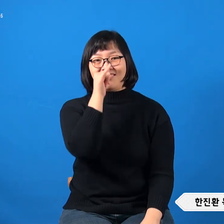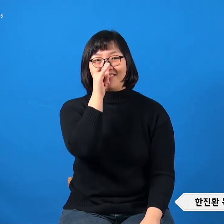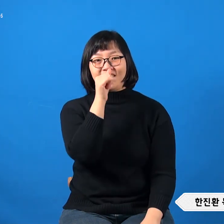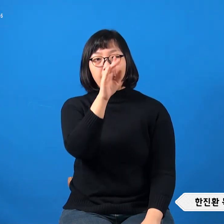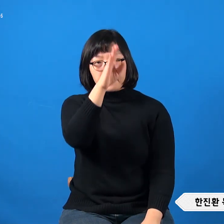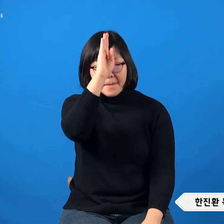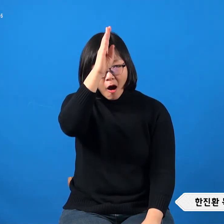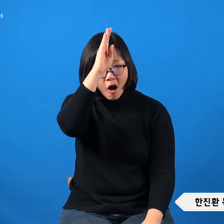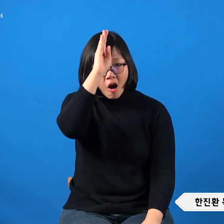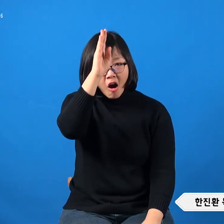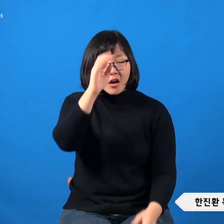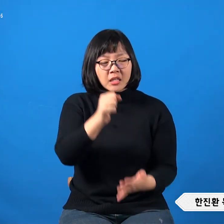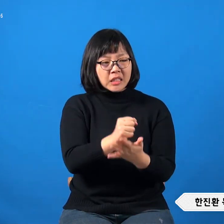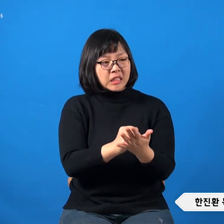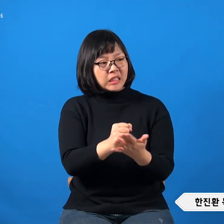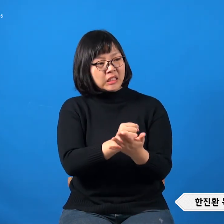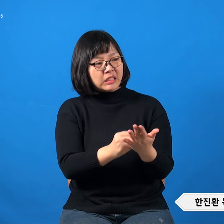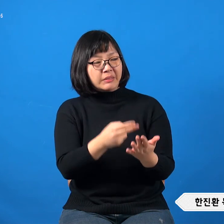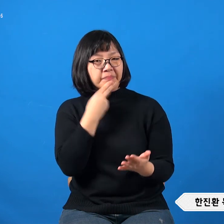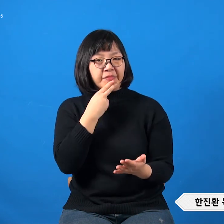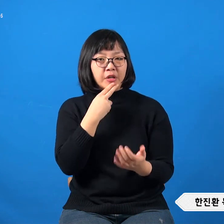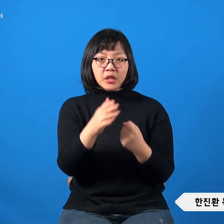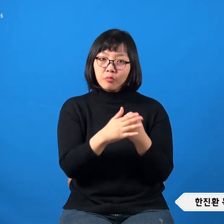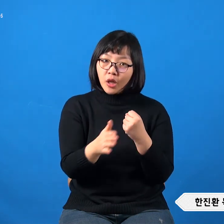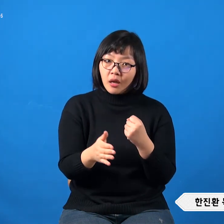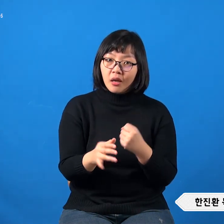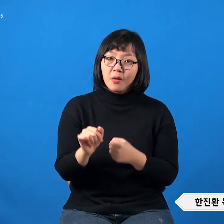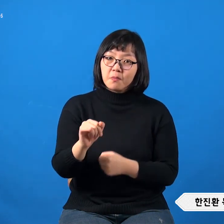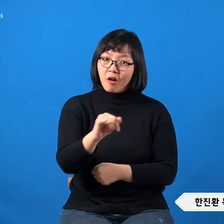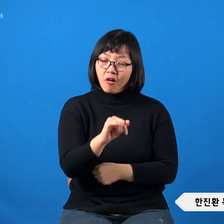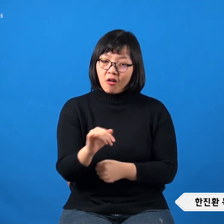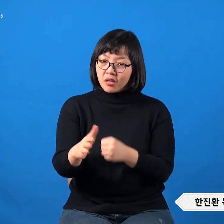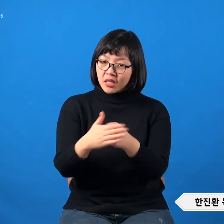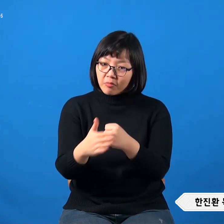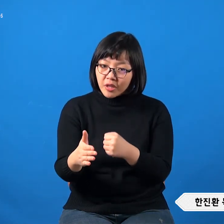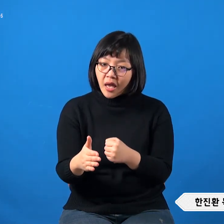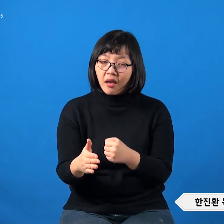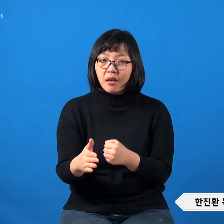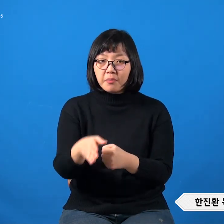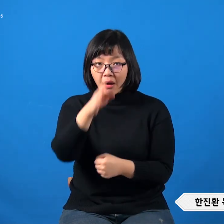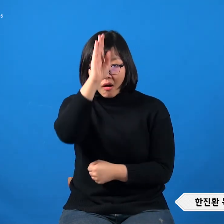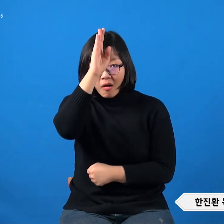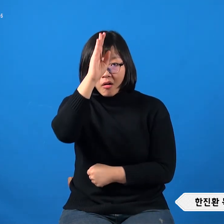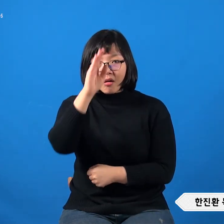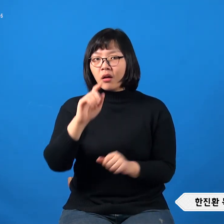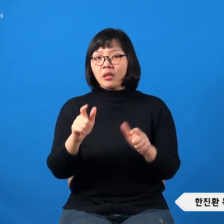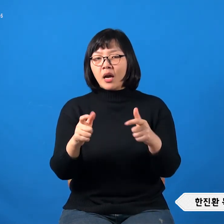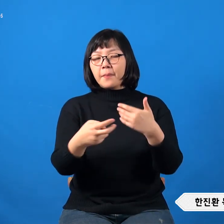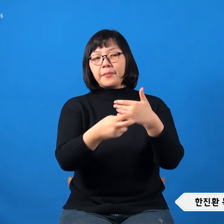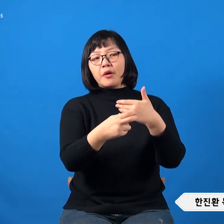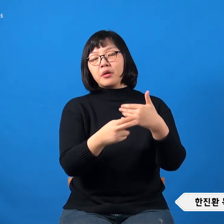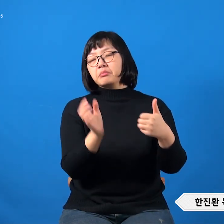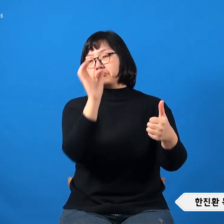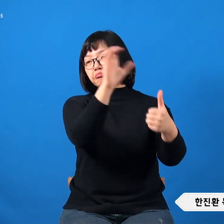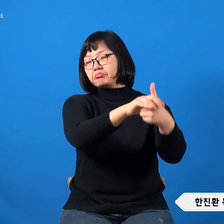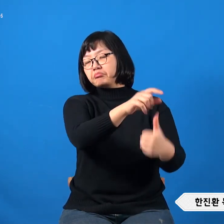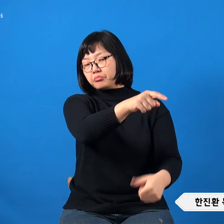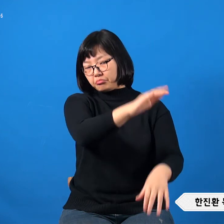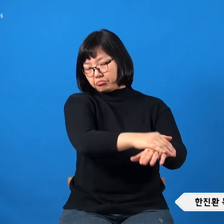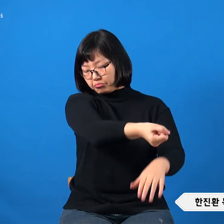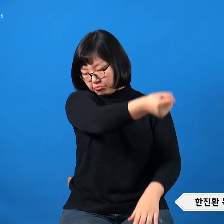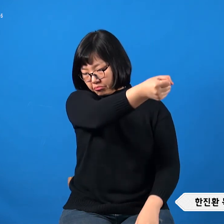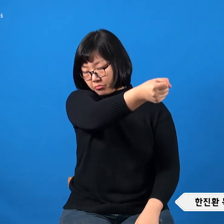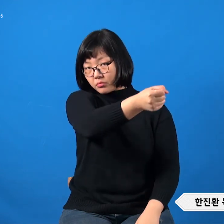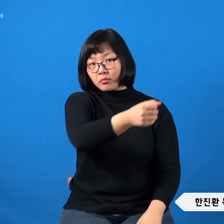병을 재수가 없어서 걸렸다, 세균에 감염돼서 걸렸다 하면서 의사에게 맡기는 것은